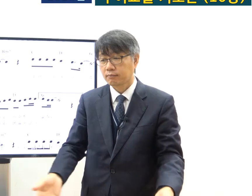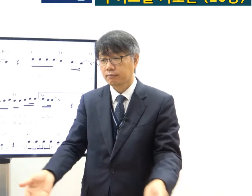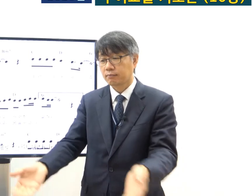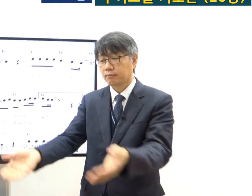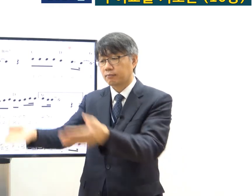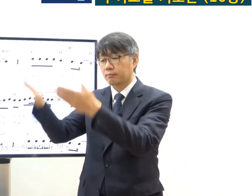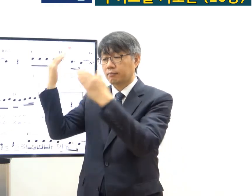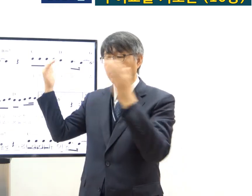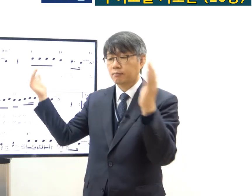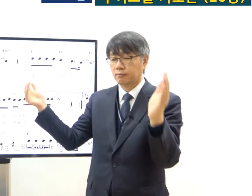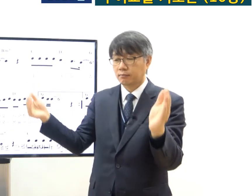지나간